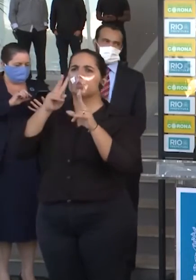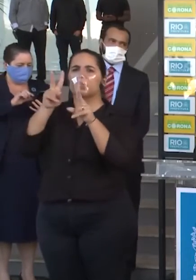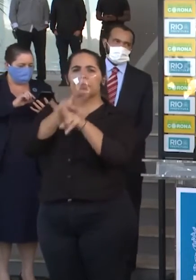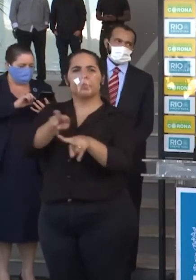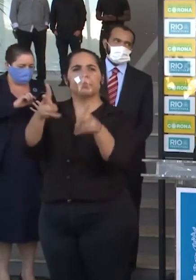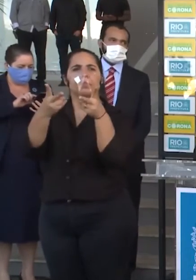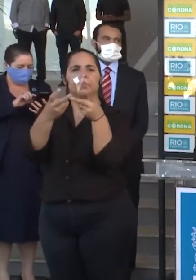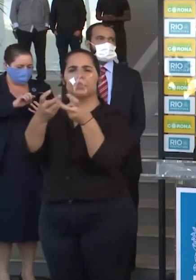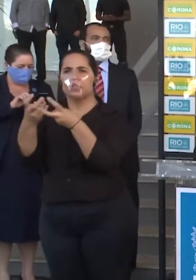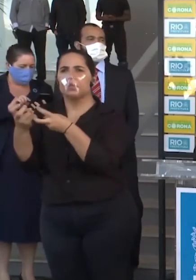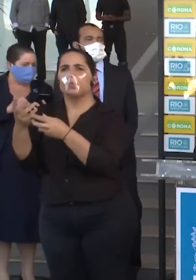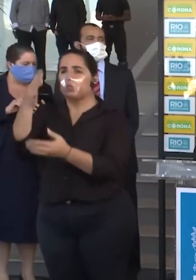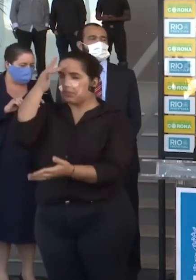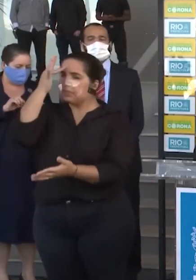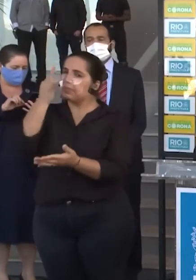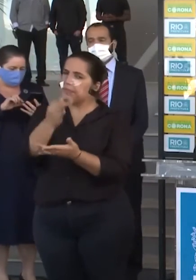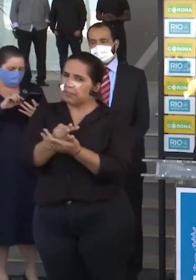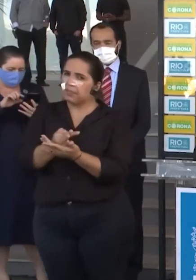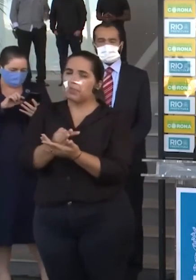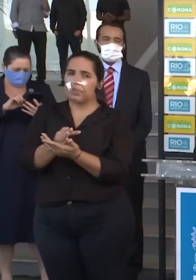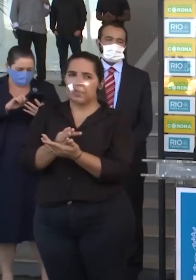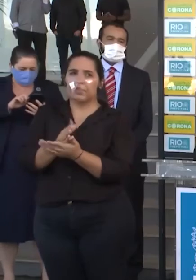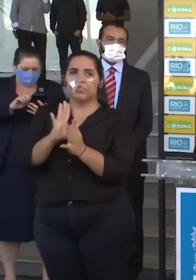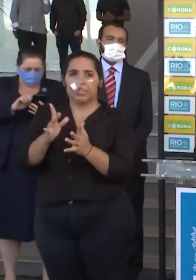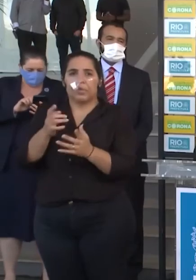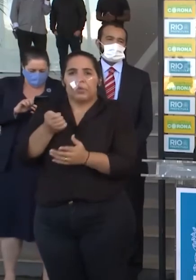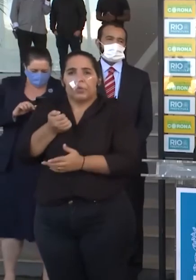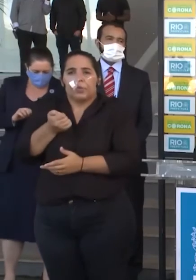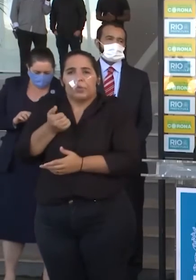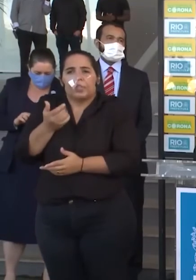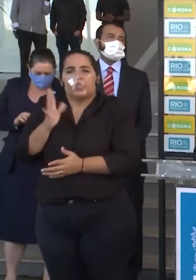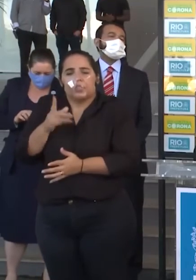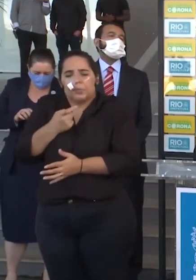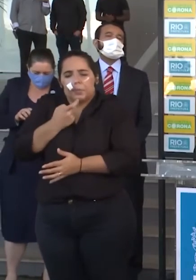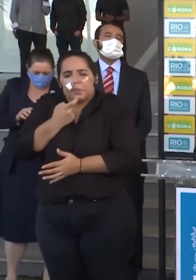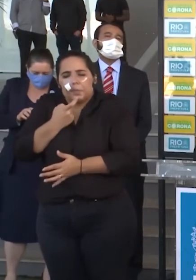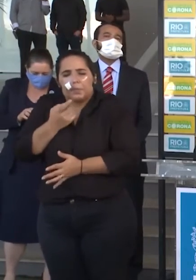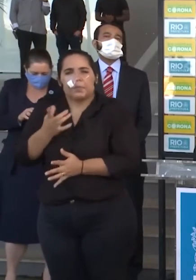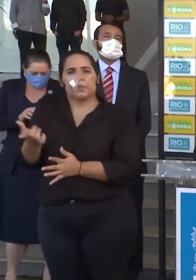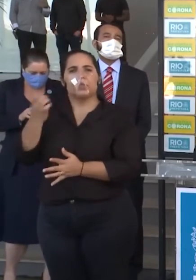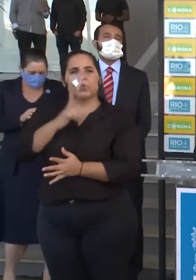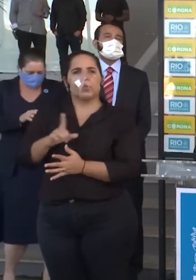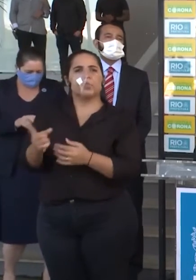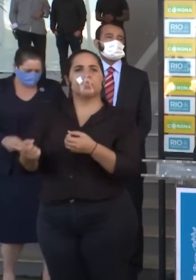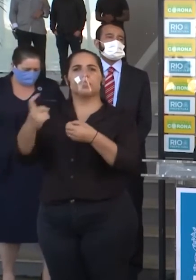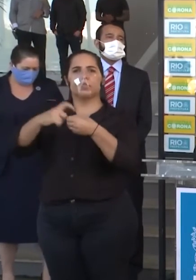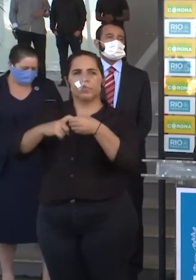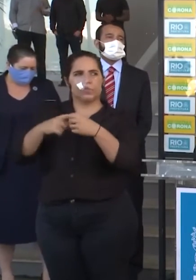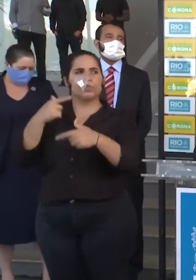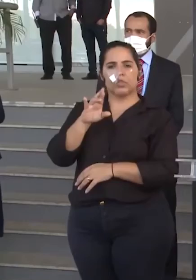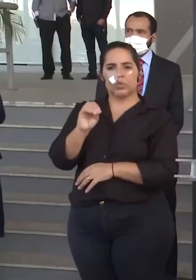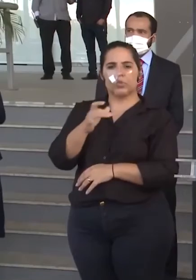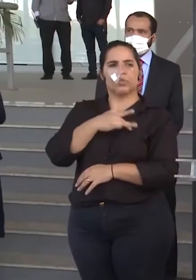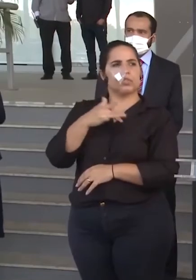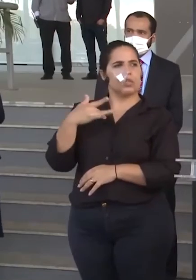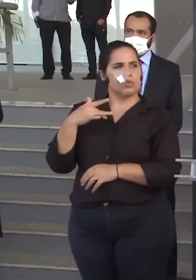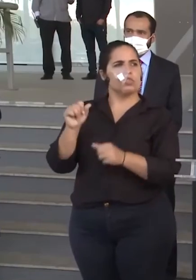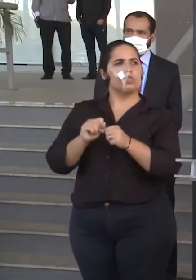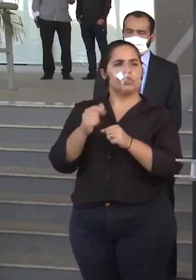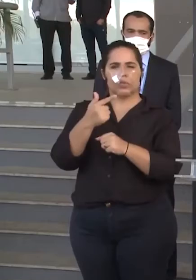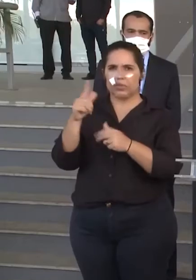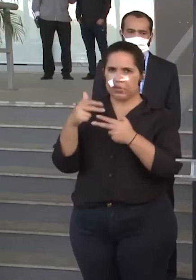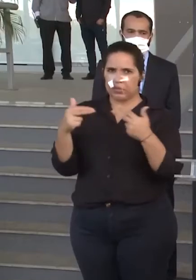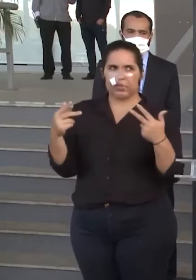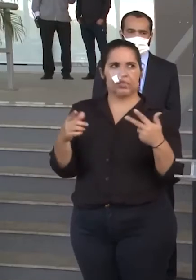horizonte com esperança, com fé. Já estamos chegando, já, se Deus quiser, na volta das nossas atividades. Segundo a